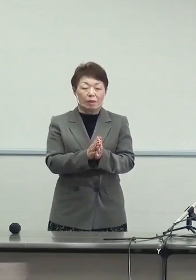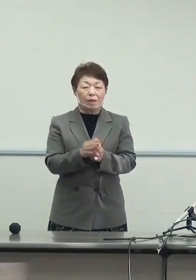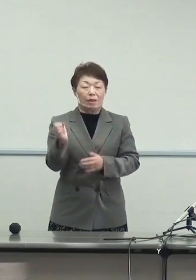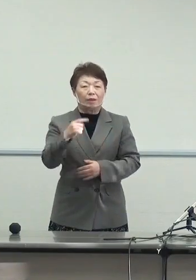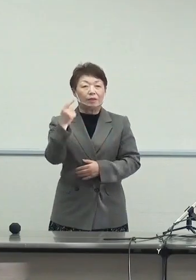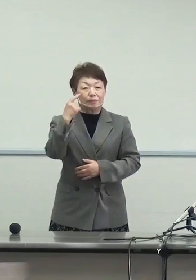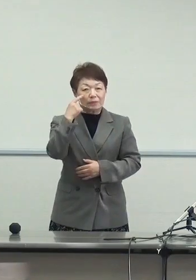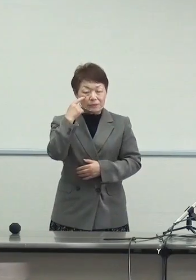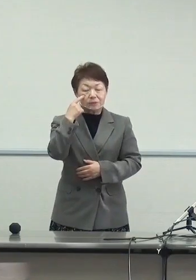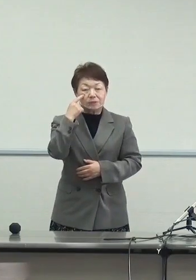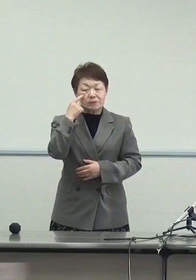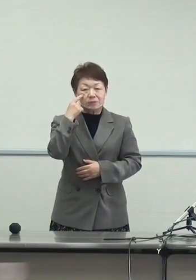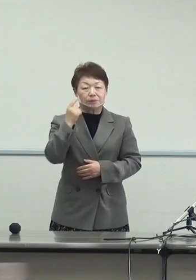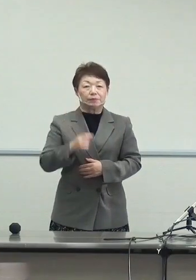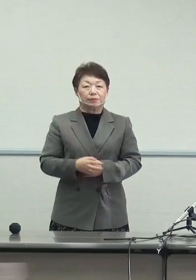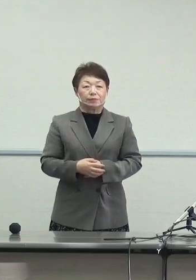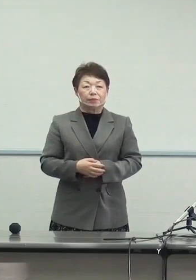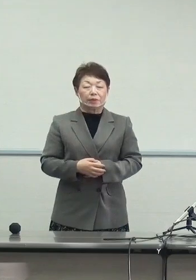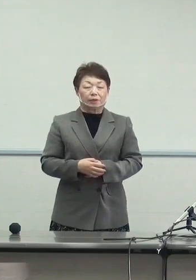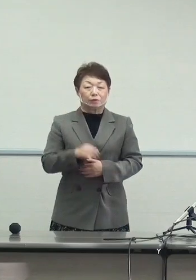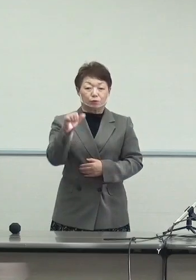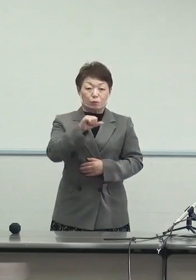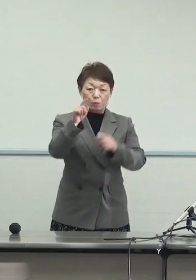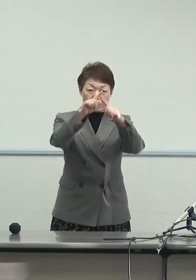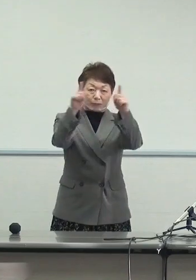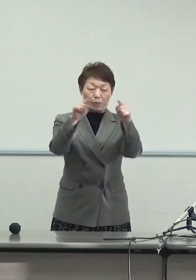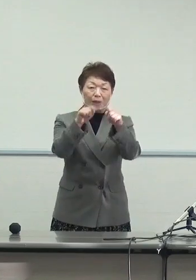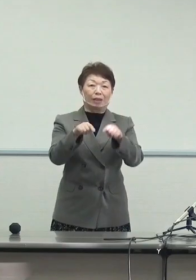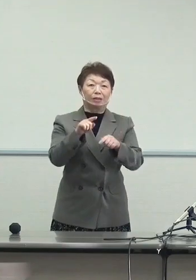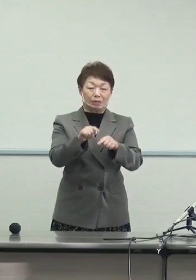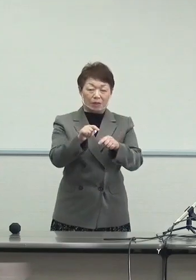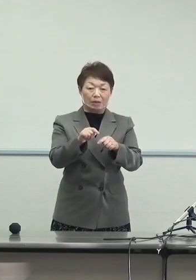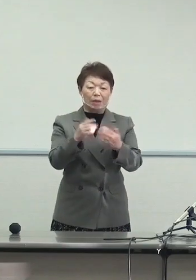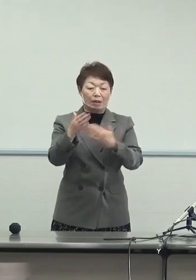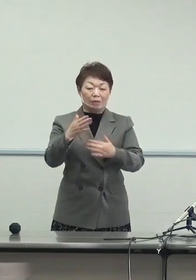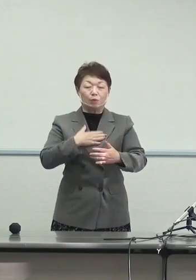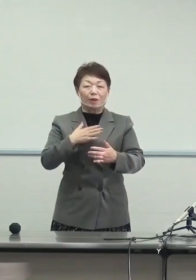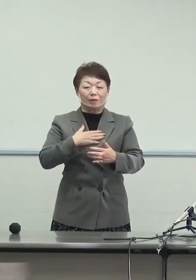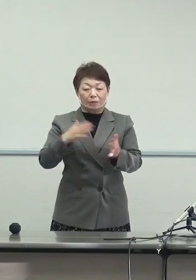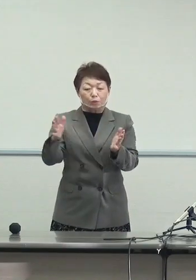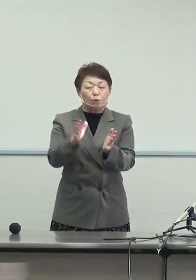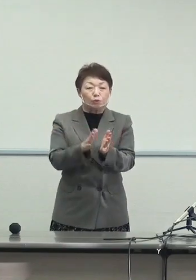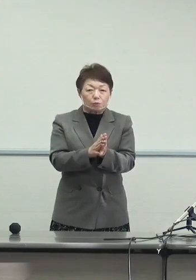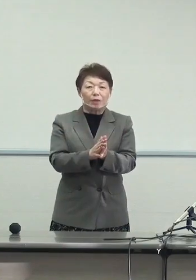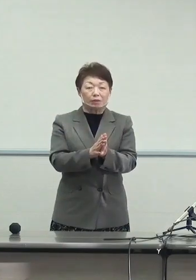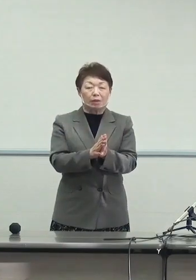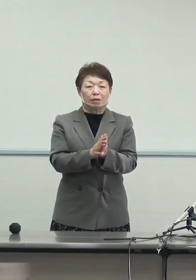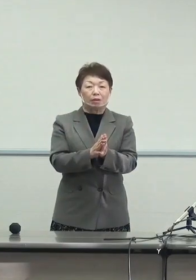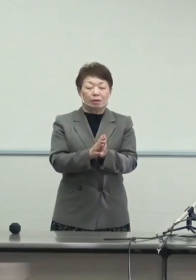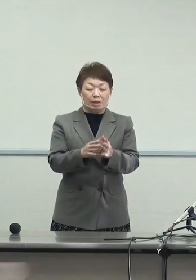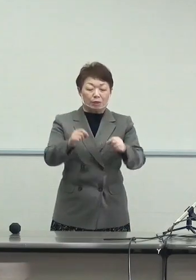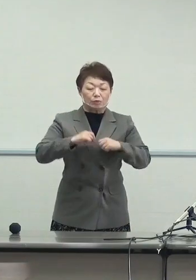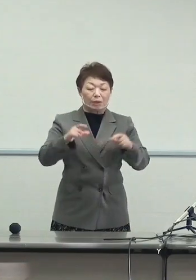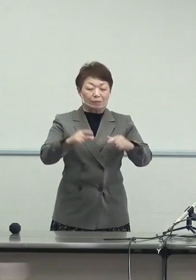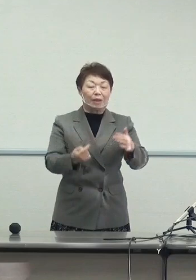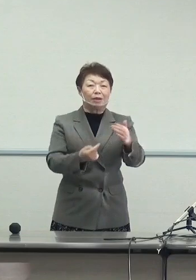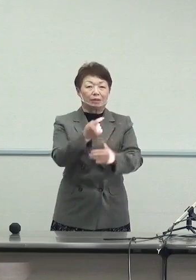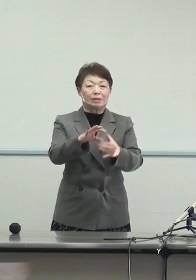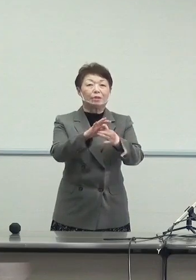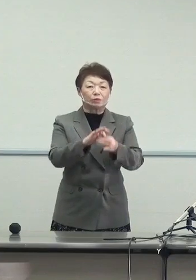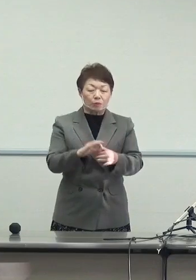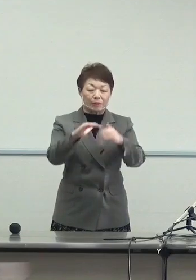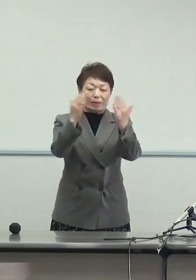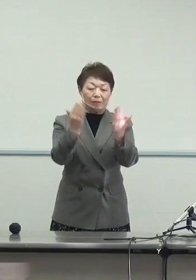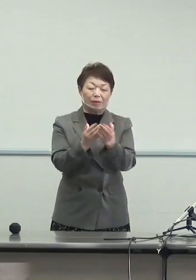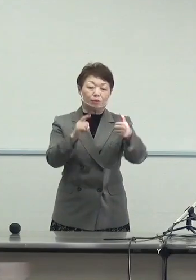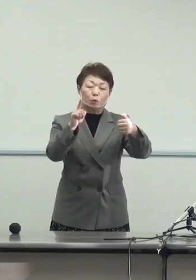めに、すでにさっき黒い人が出ていたとしました、判明した方いるので、そういう方も含んで現在このクラスターに関連するところで約50